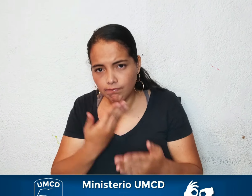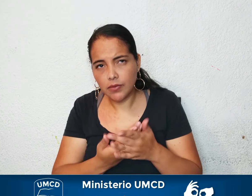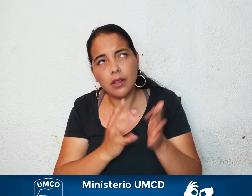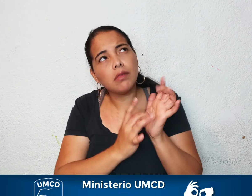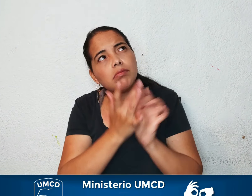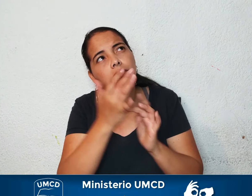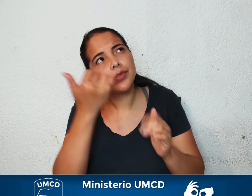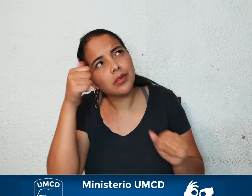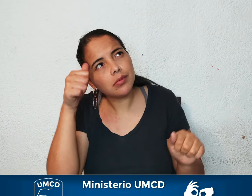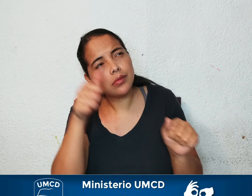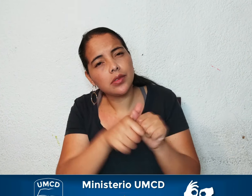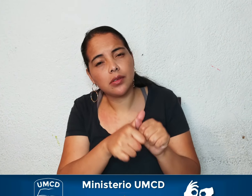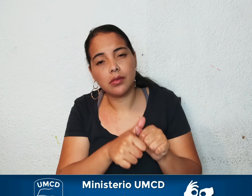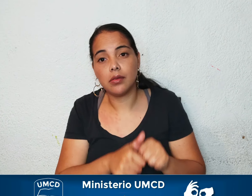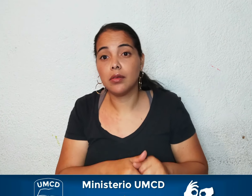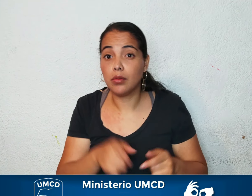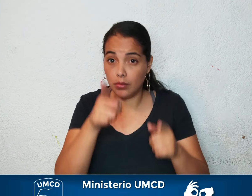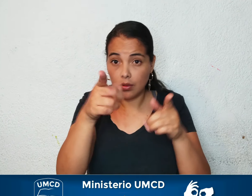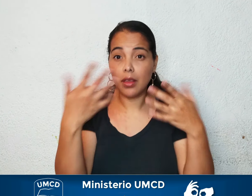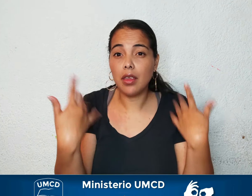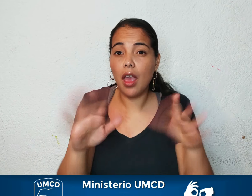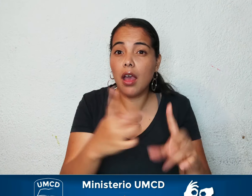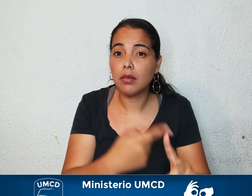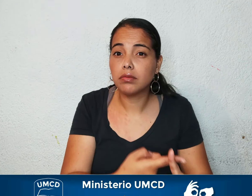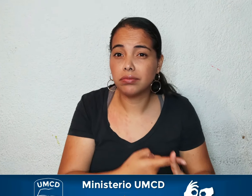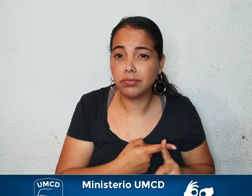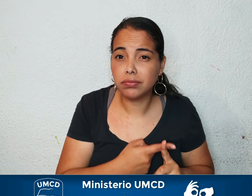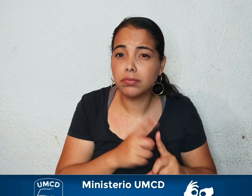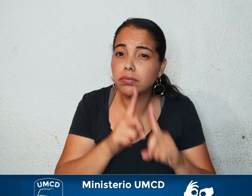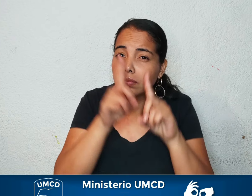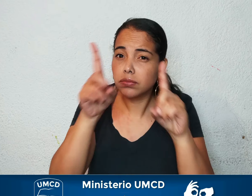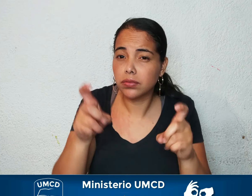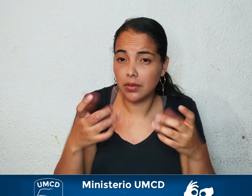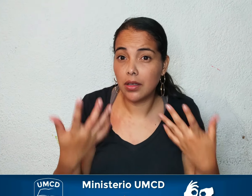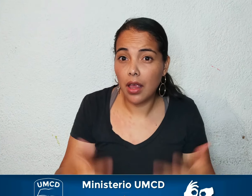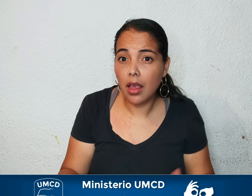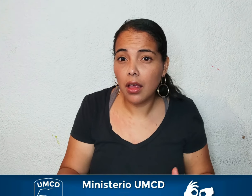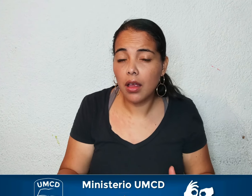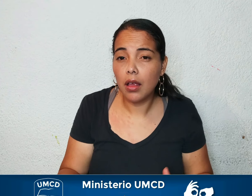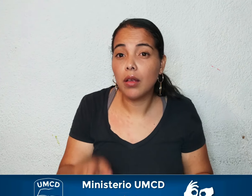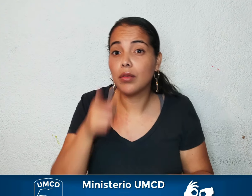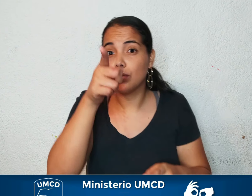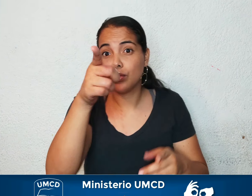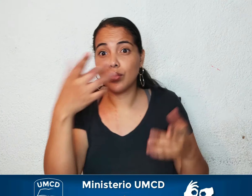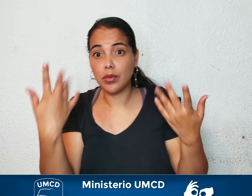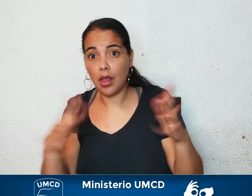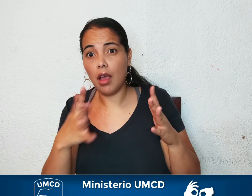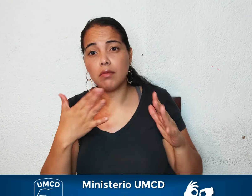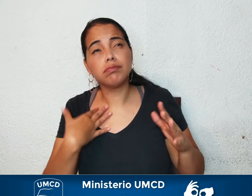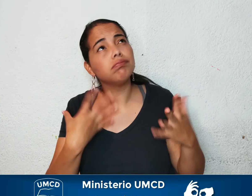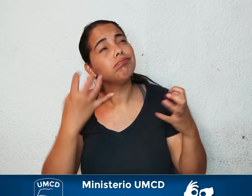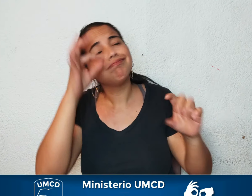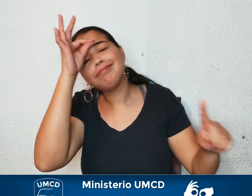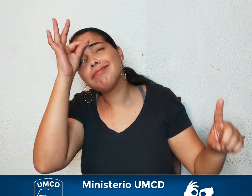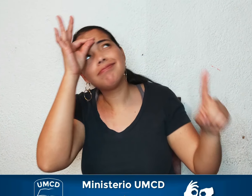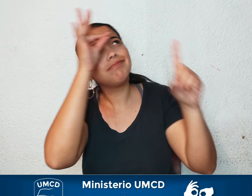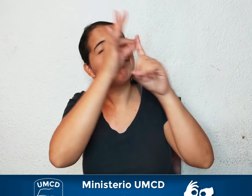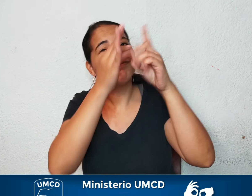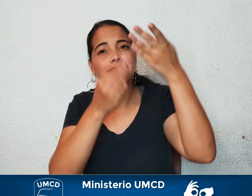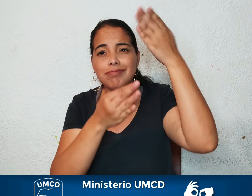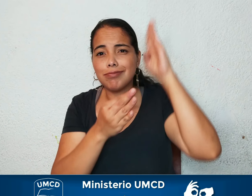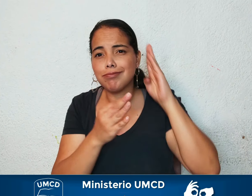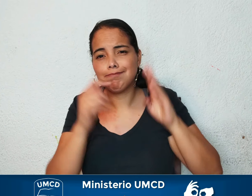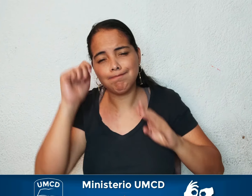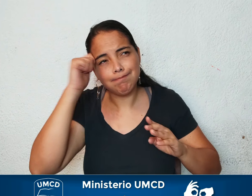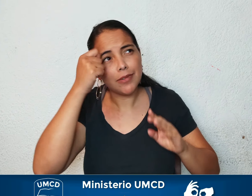hacerlo tuyo. Usted ya recibió a Cristo como su Salvador personal. Usted ya puso su fe